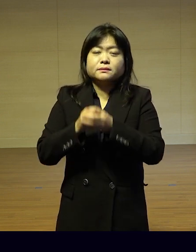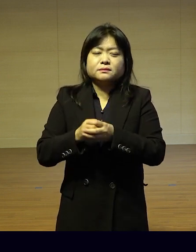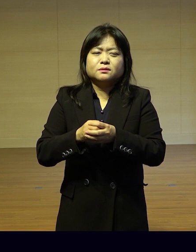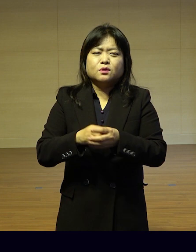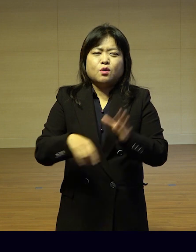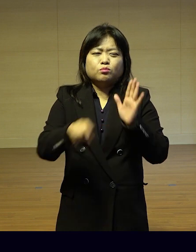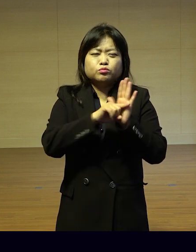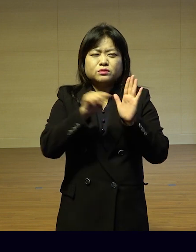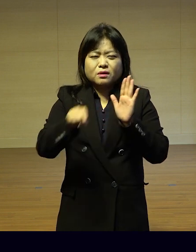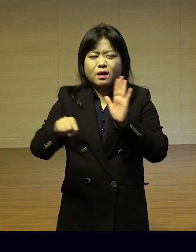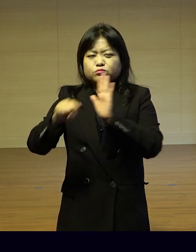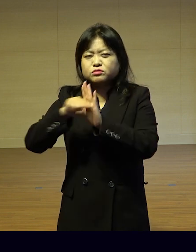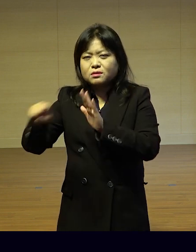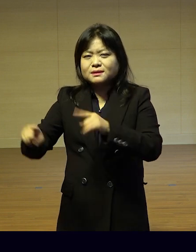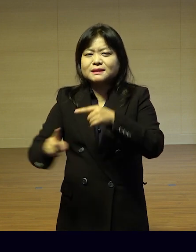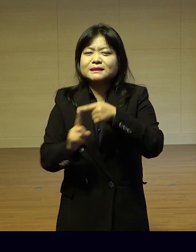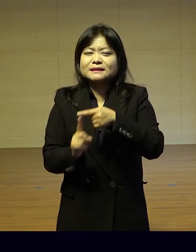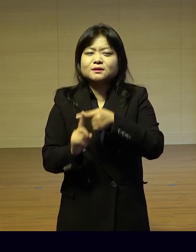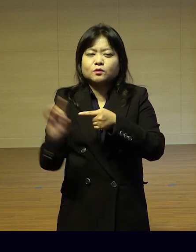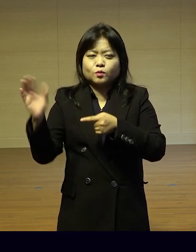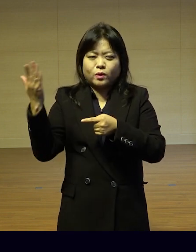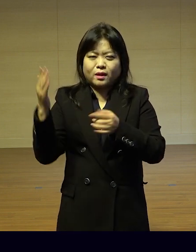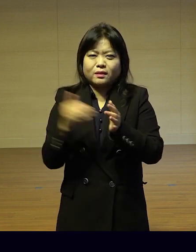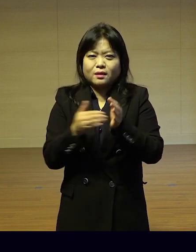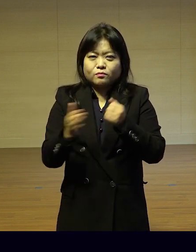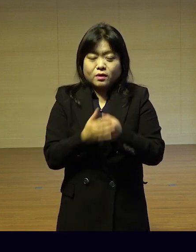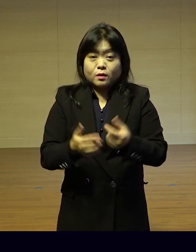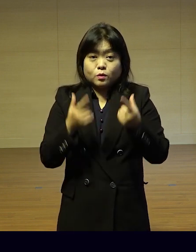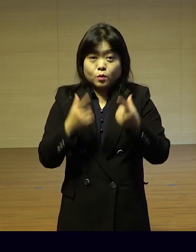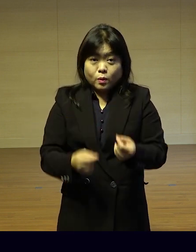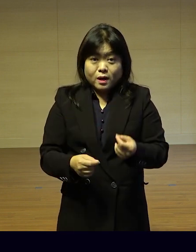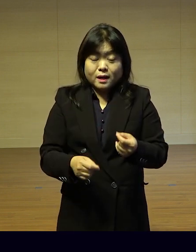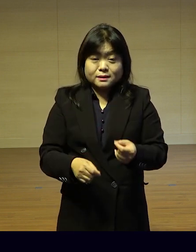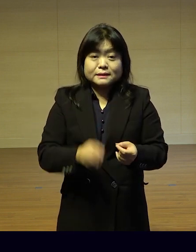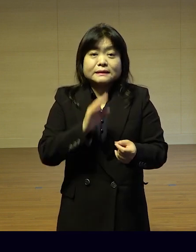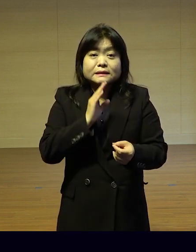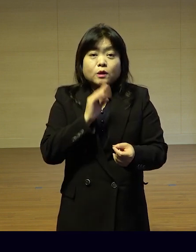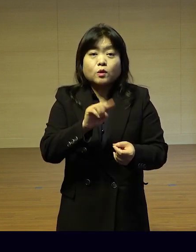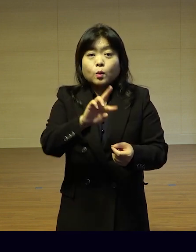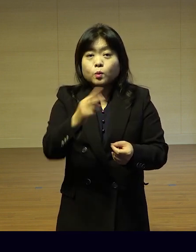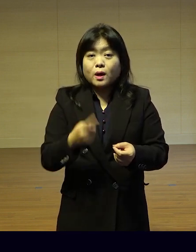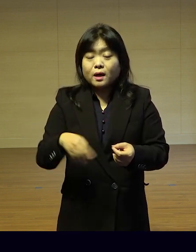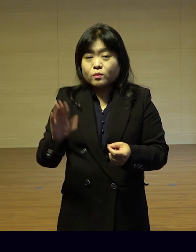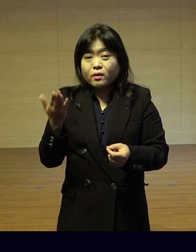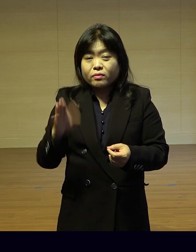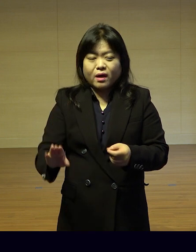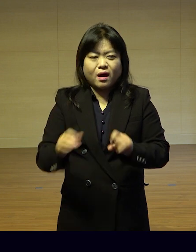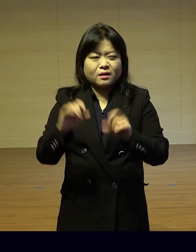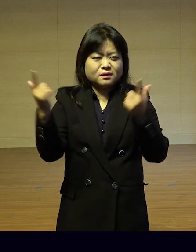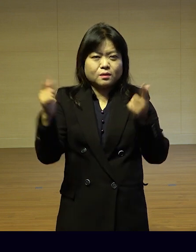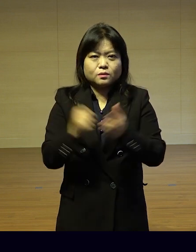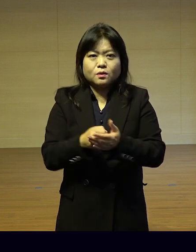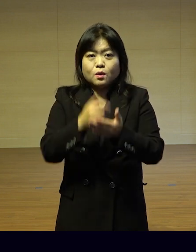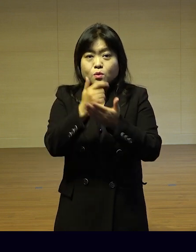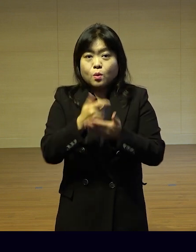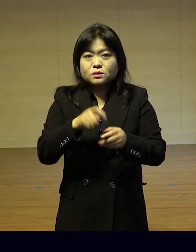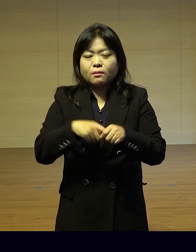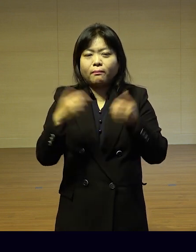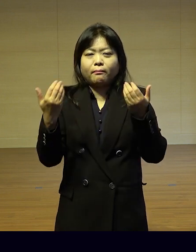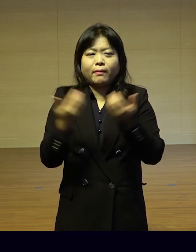부정의 부정은 긍정이라고 해서 동일한 정명제로 돌아가야 되는데 그렇지 않습니다. 논리적 반대가